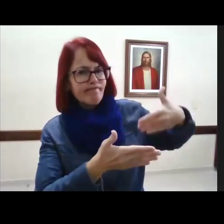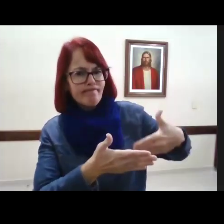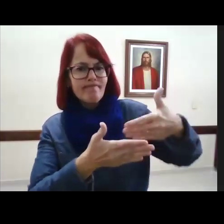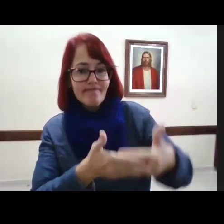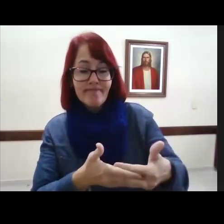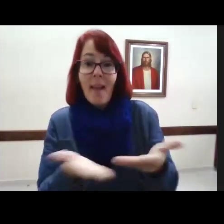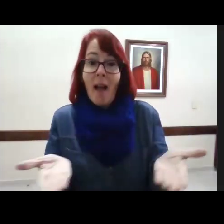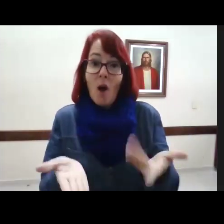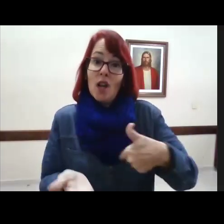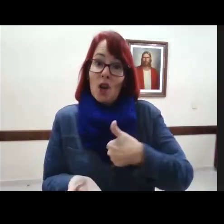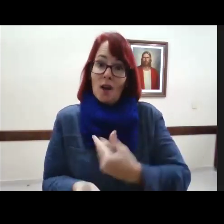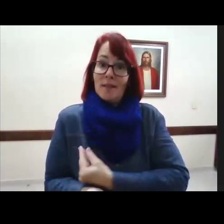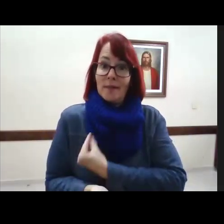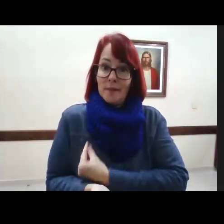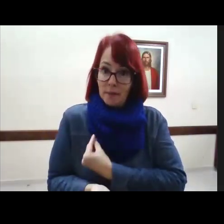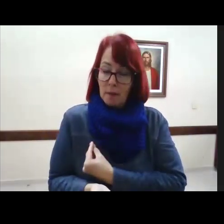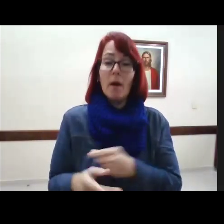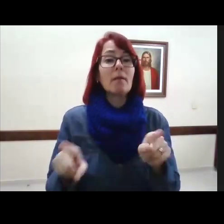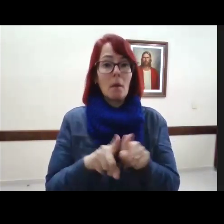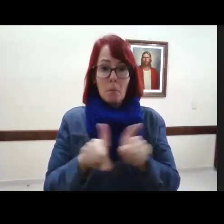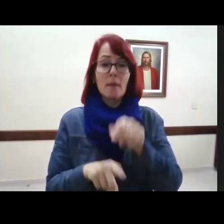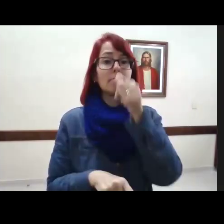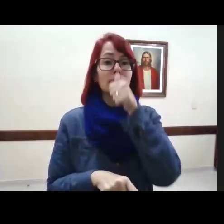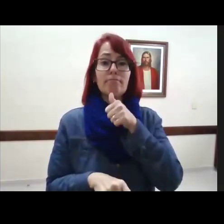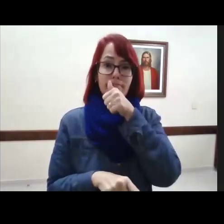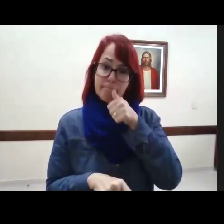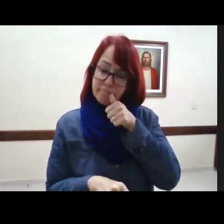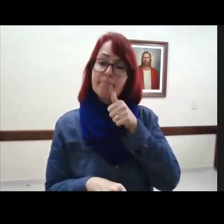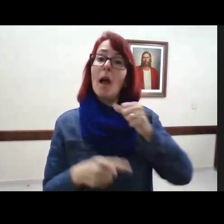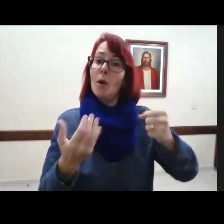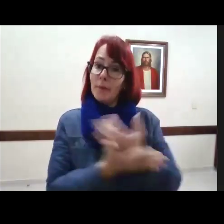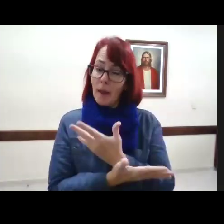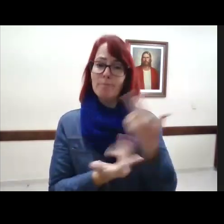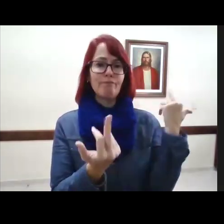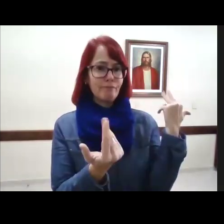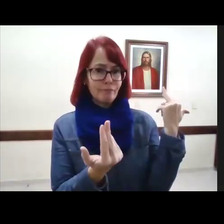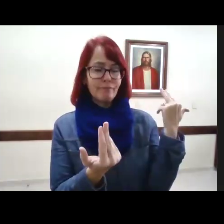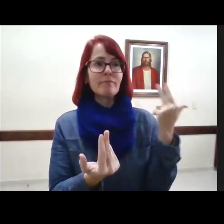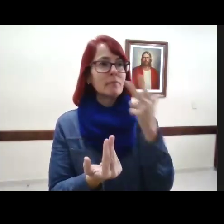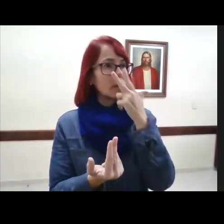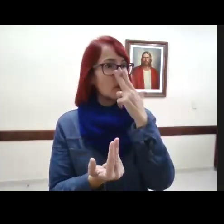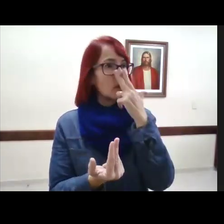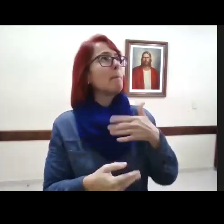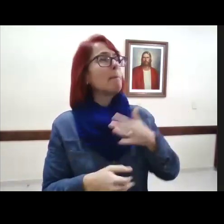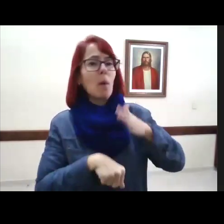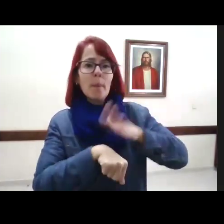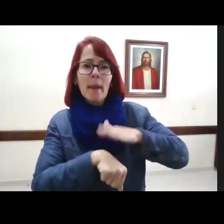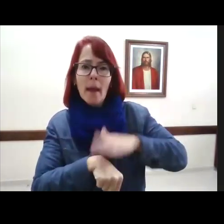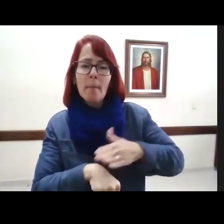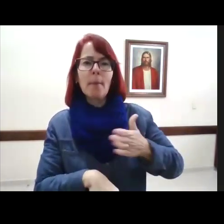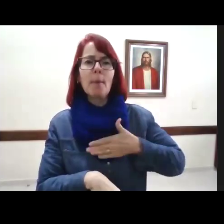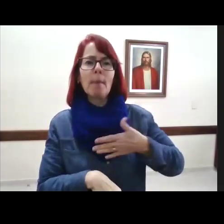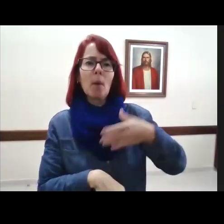Muitos dos que estão aqui hoje sacrificam e colocam no altar o seu tempo, os seus talentos,